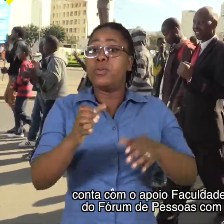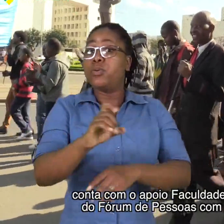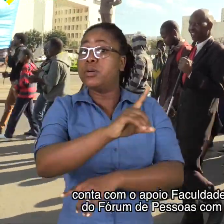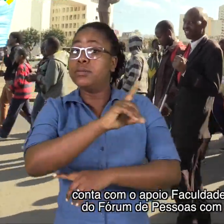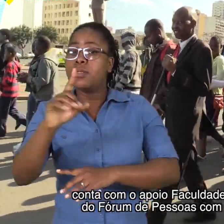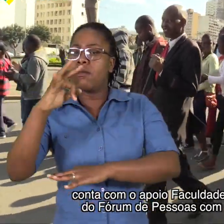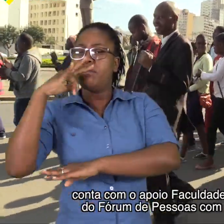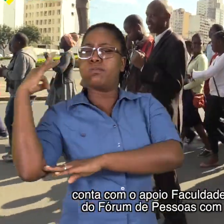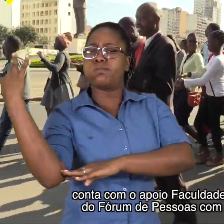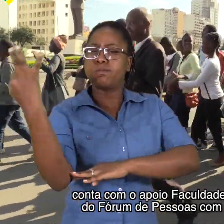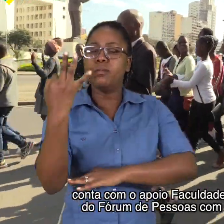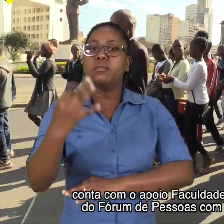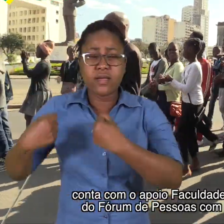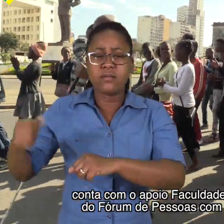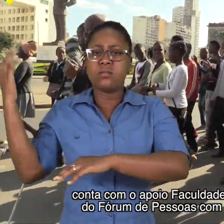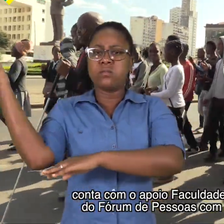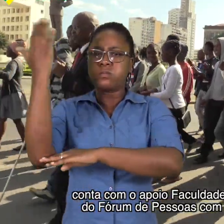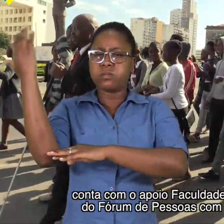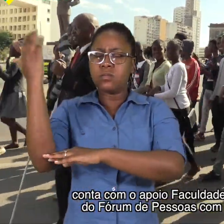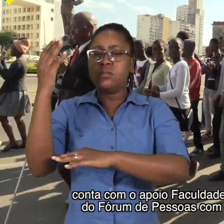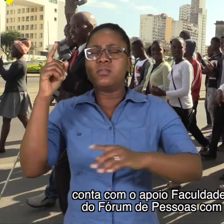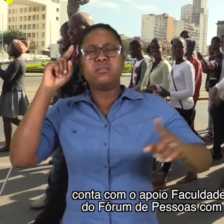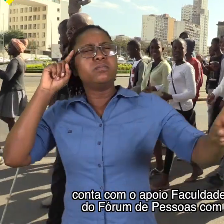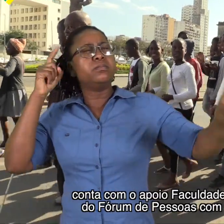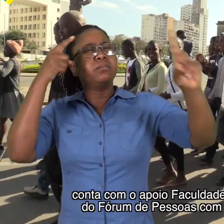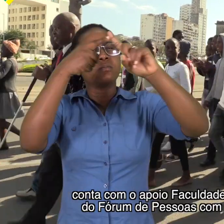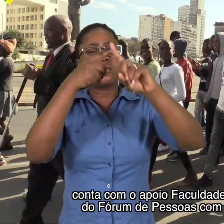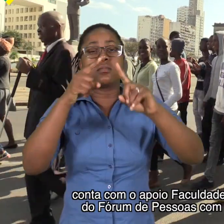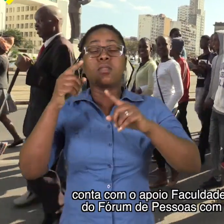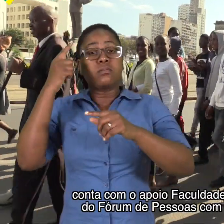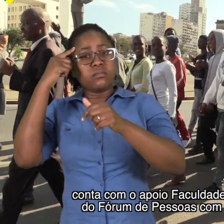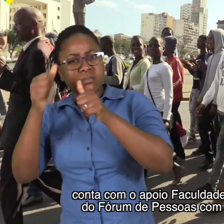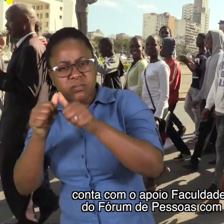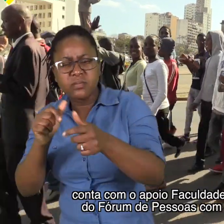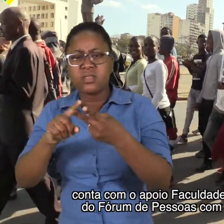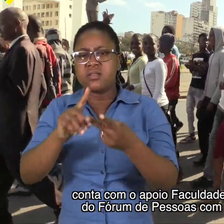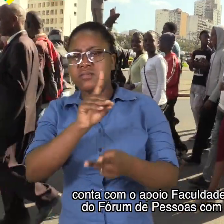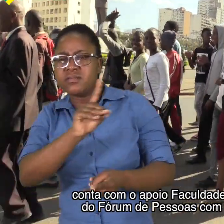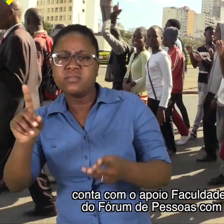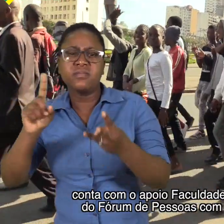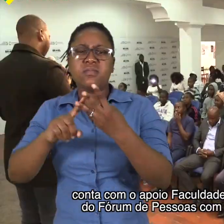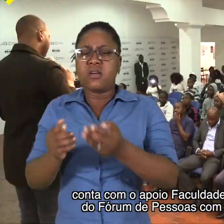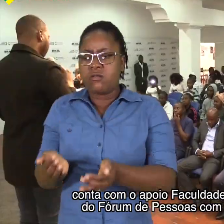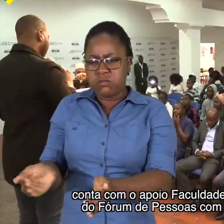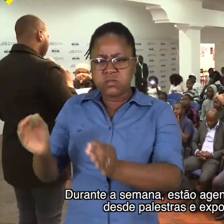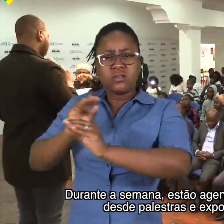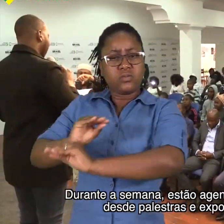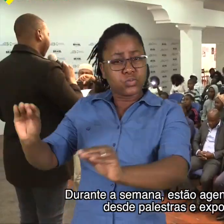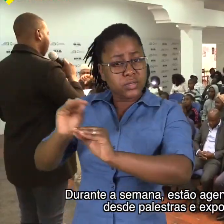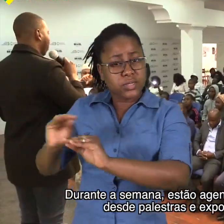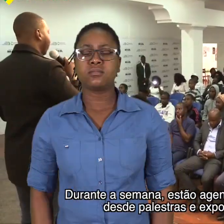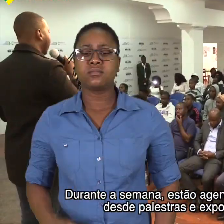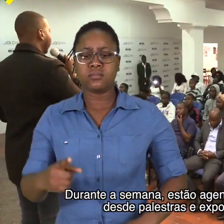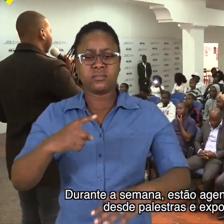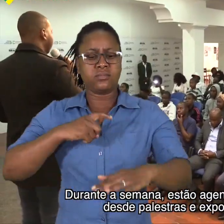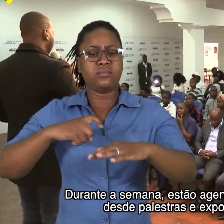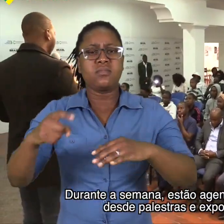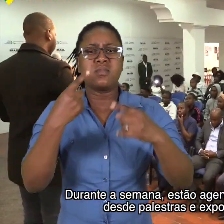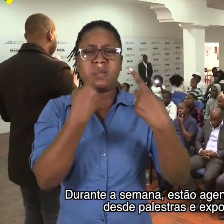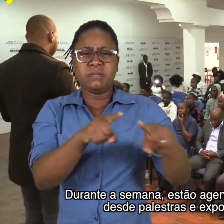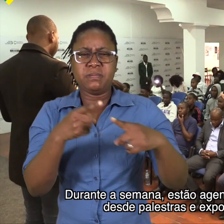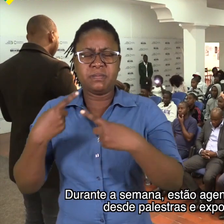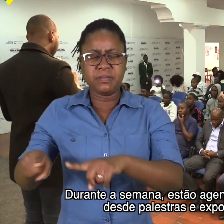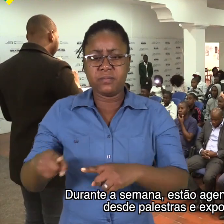de educação da oms e do fórum de pessoas com deficiência famosa durante a semana